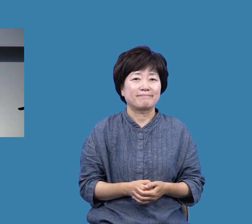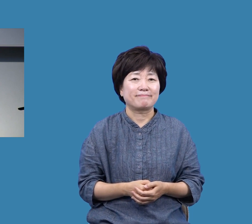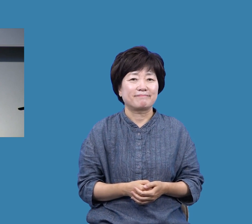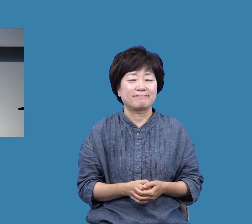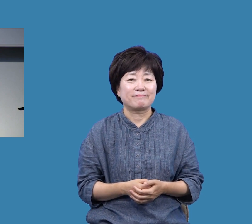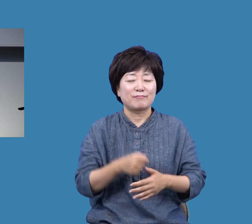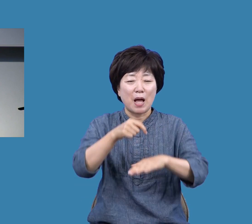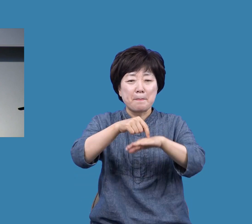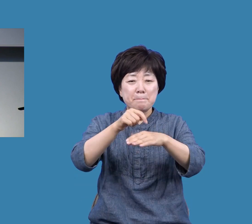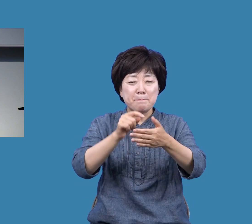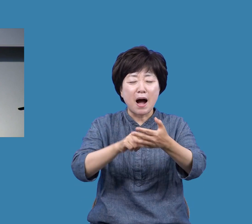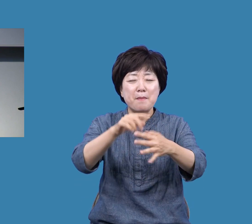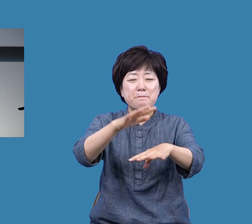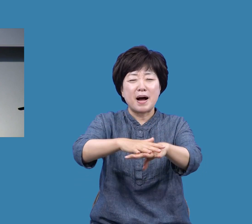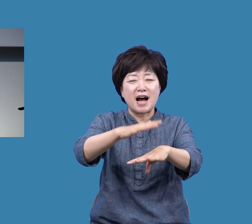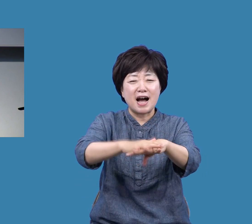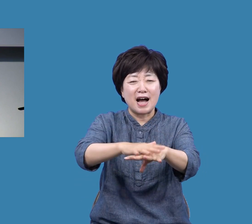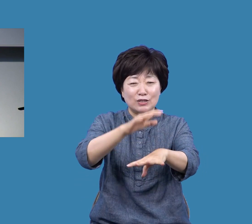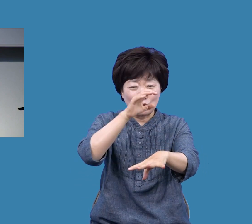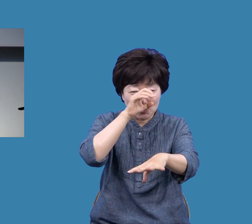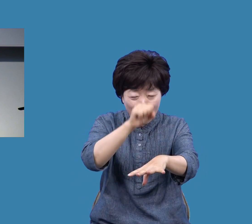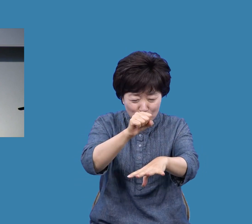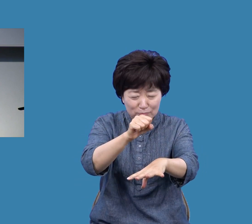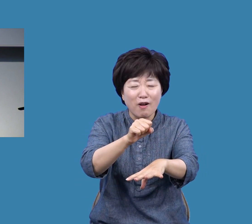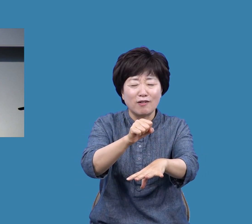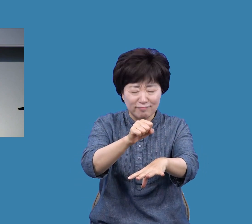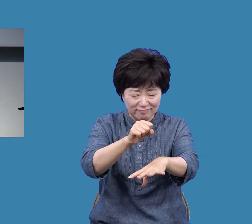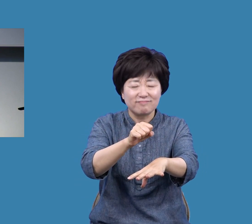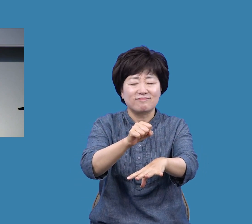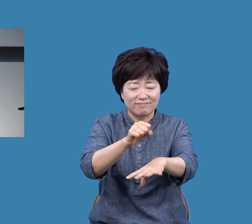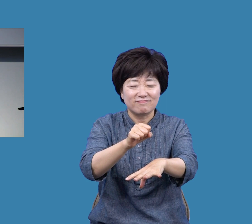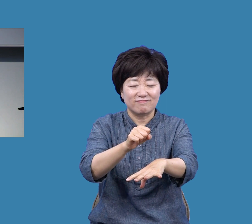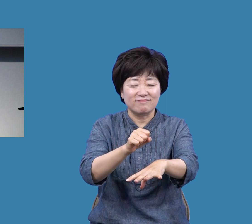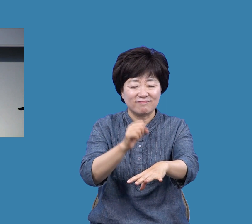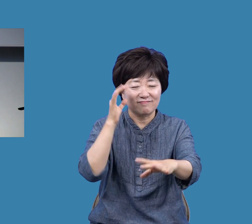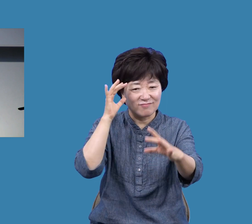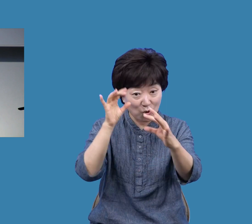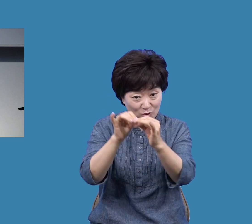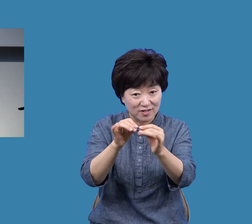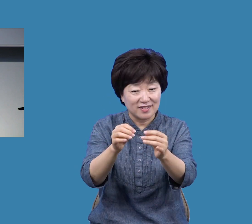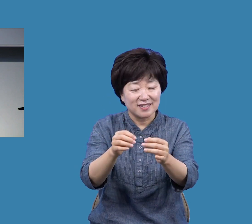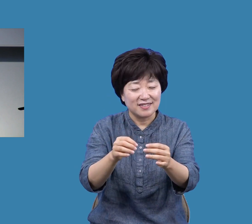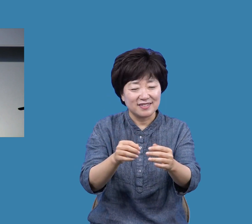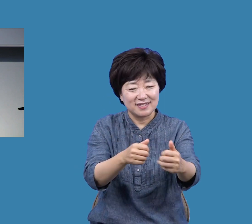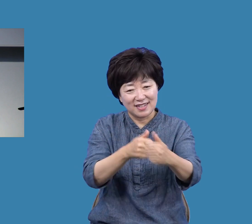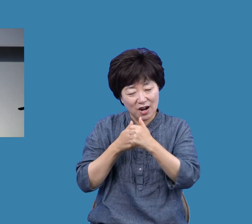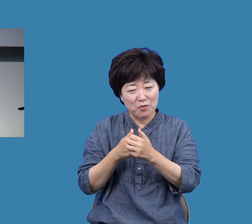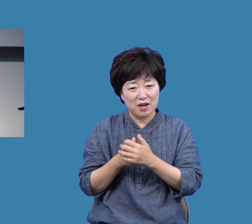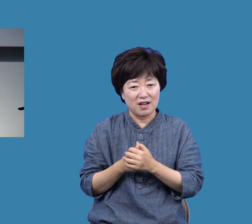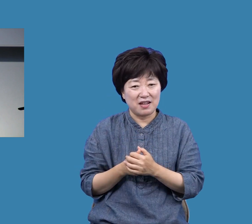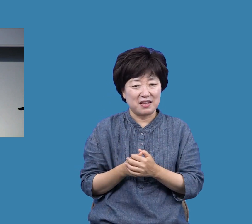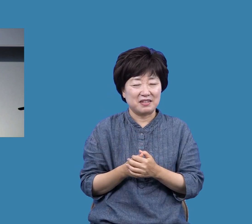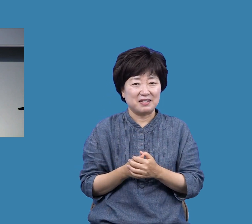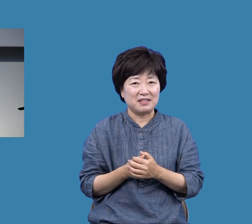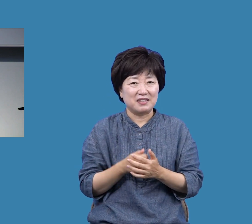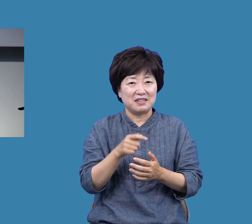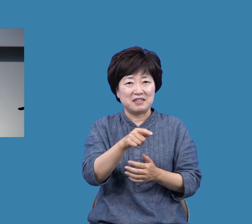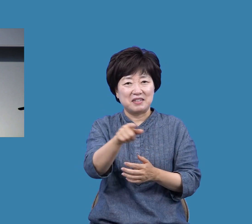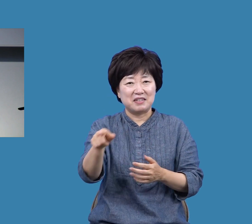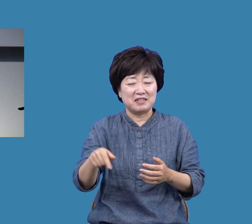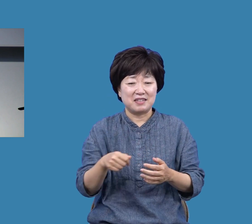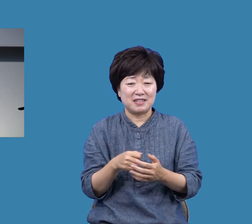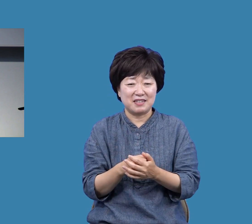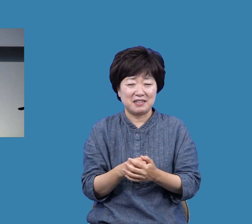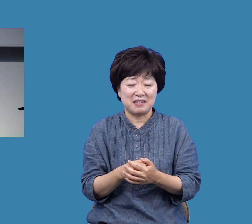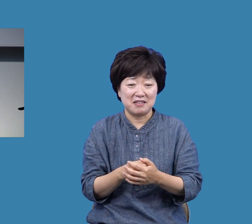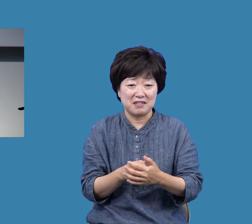마음밭이 좋은 사람은 알아들을 거고, 마음밭이 돌밭이라서 교만한 사람은 못 알아들을 거고, 그래도 목사가 어떻게 자기 믿고 따라하는 목사를